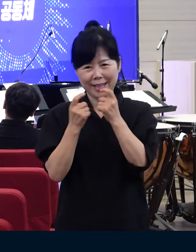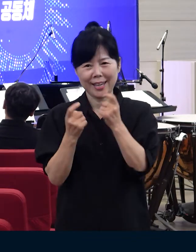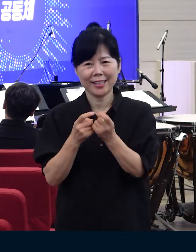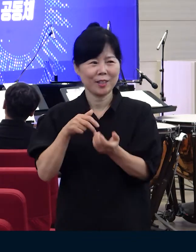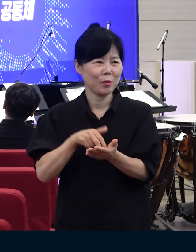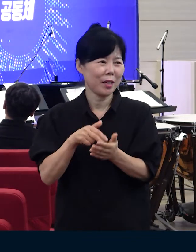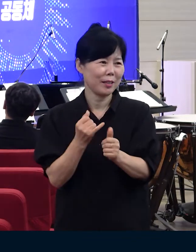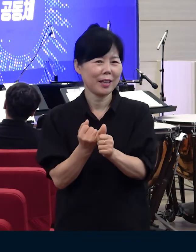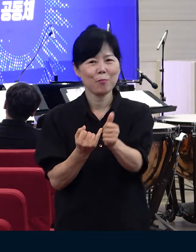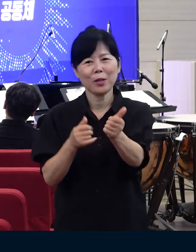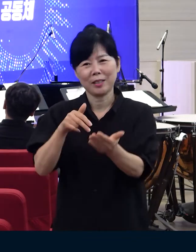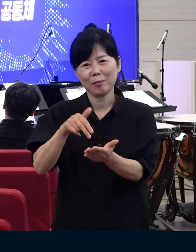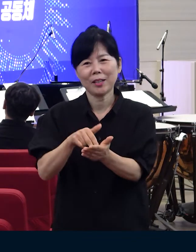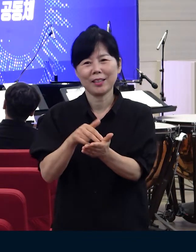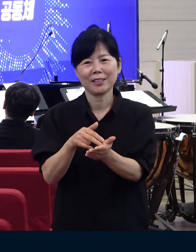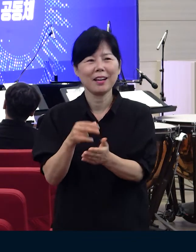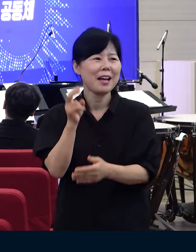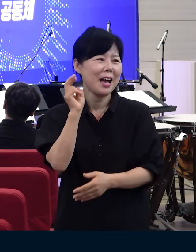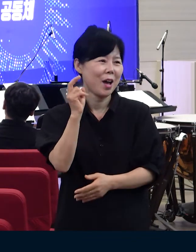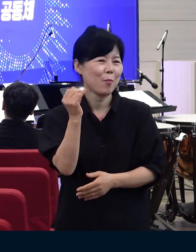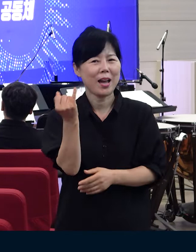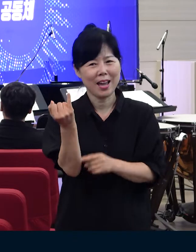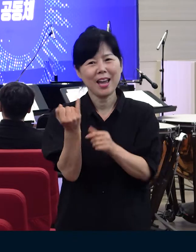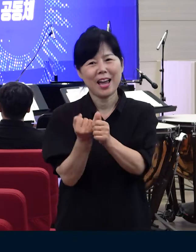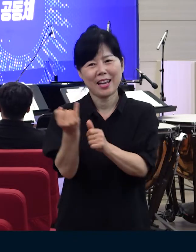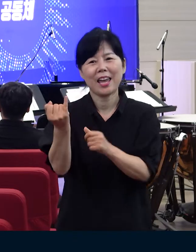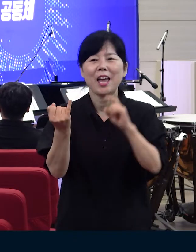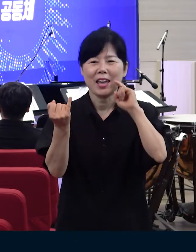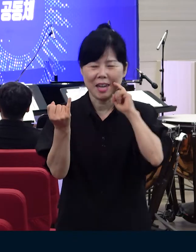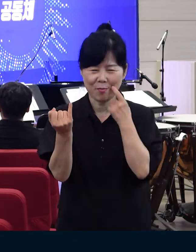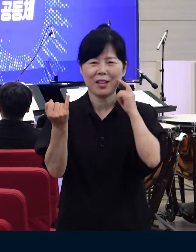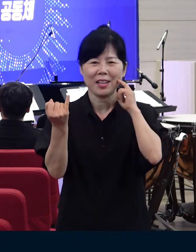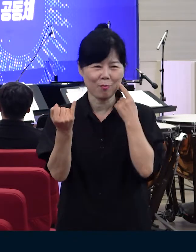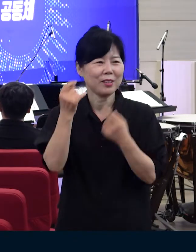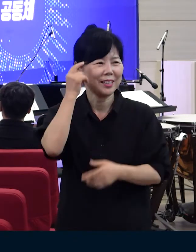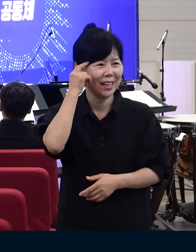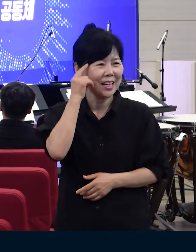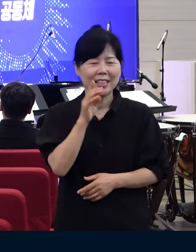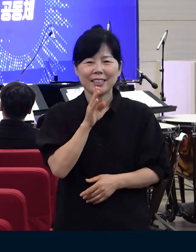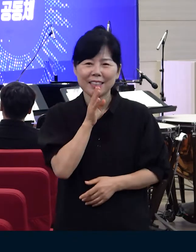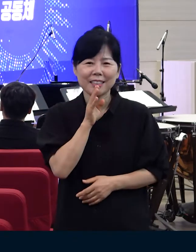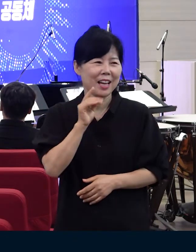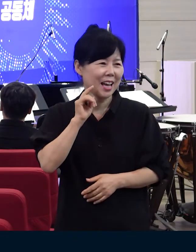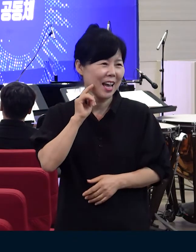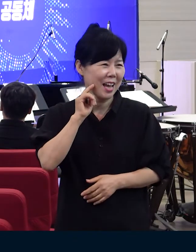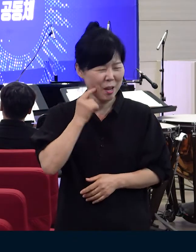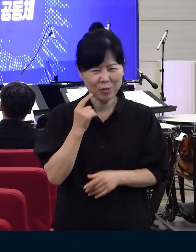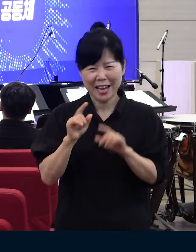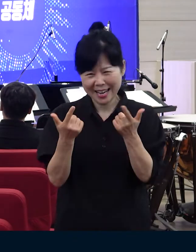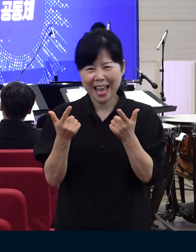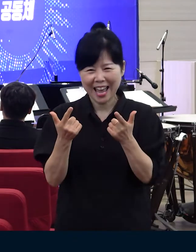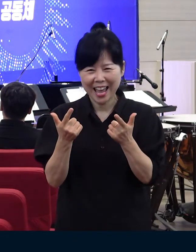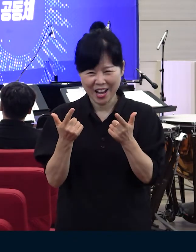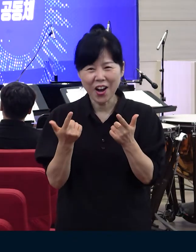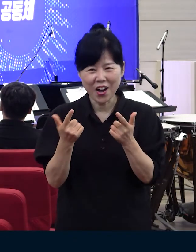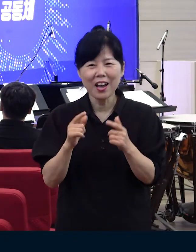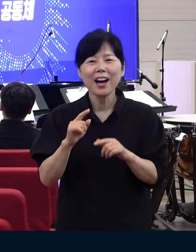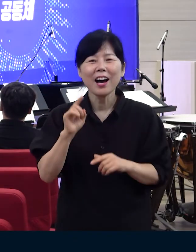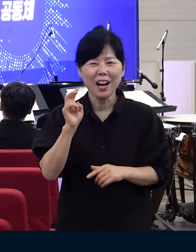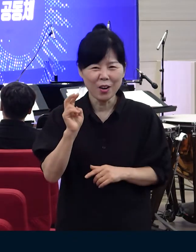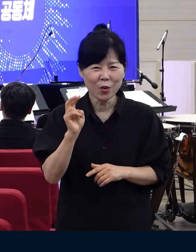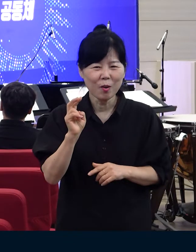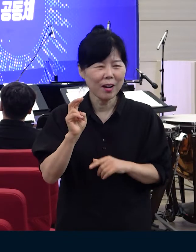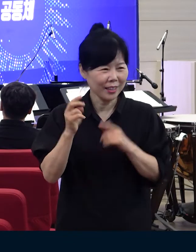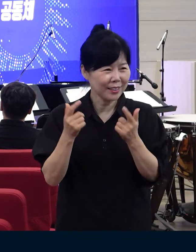착각은 아닌지 하는 겁니다. 그러니까 실제는 그렇게 예쁘지 않은데 아브라함이 그냥 착각해서 혼자만 자기